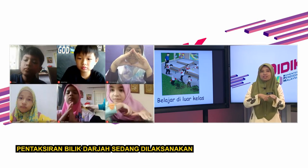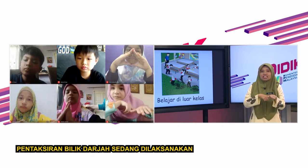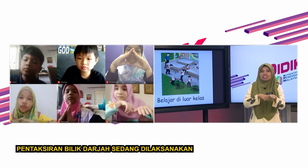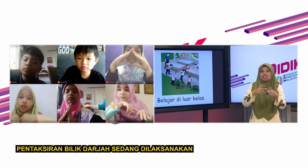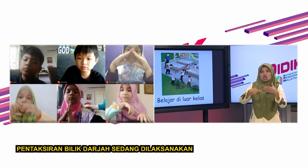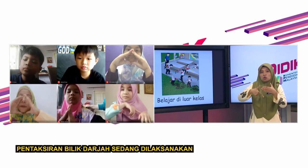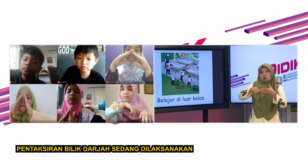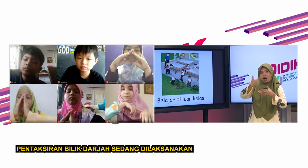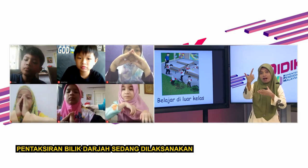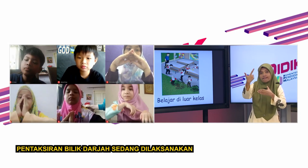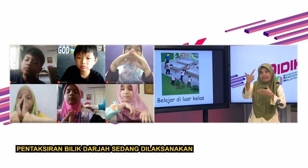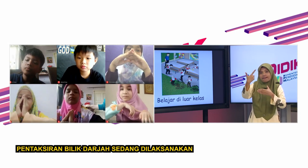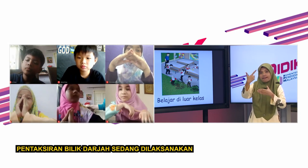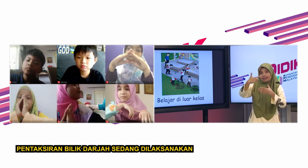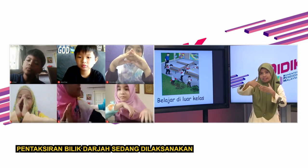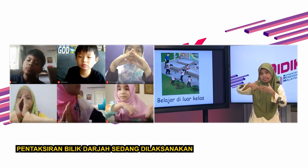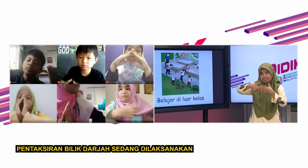Apa? Luar zona tadi.